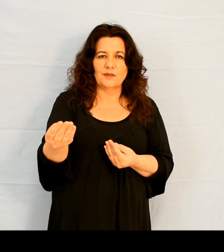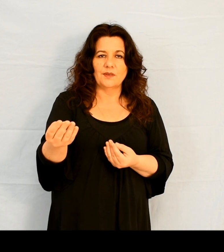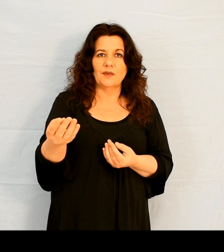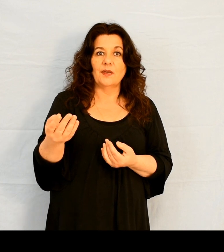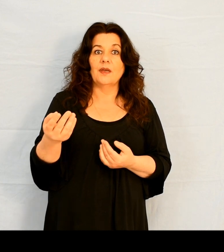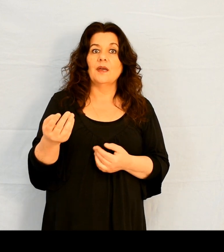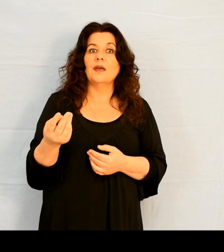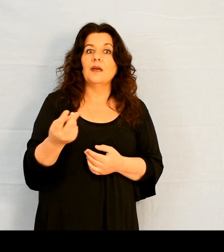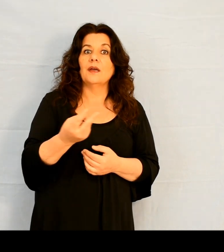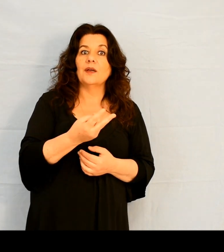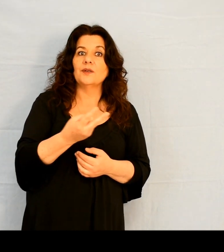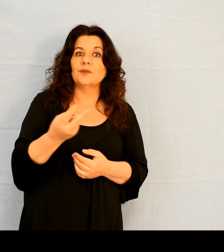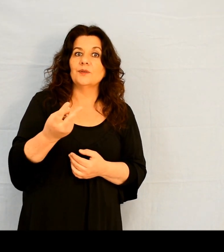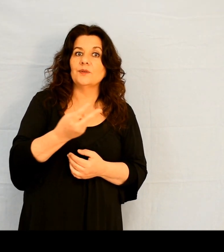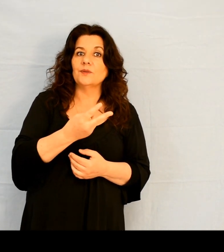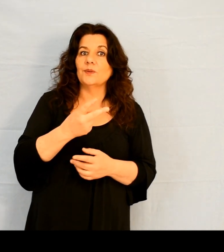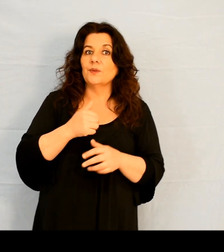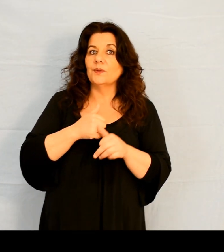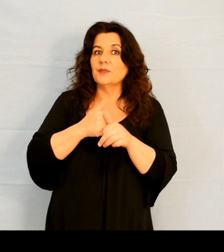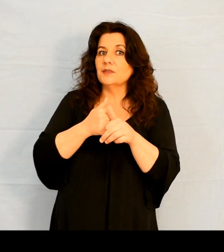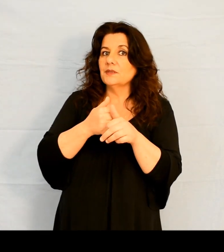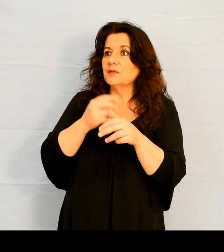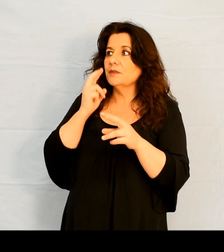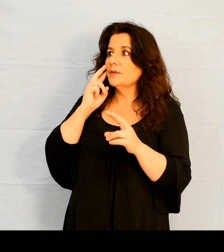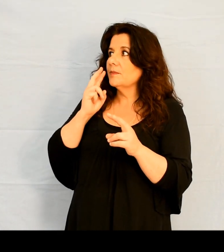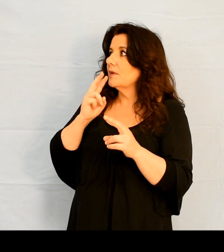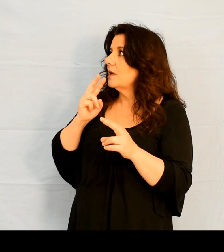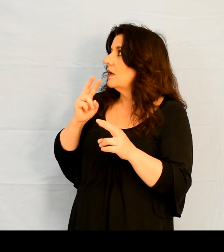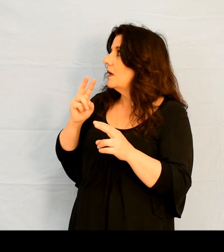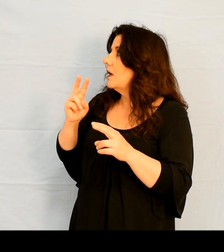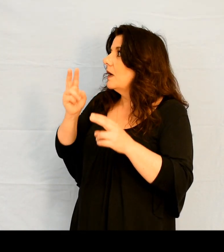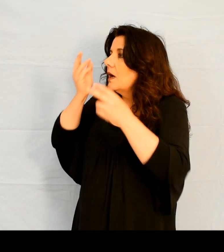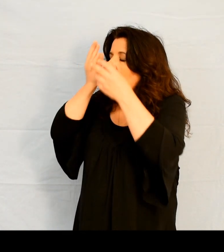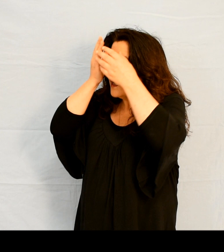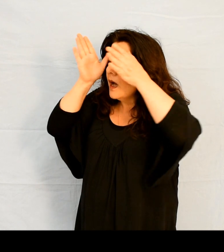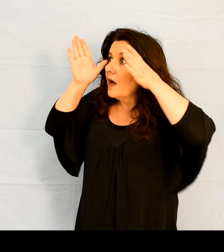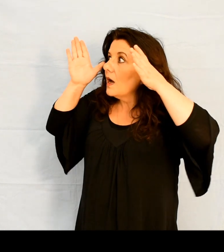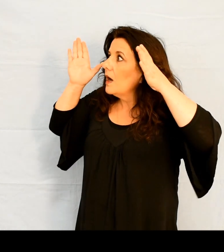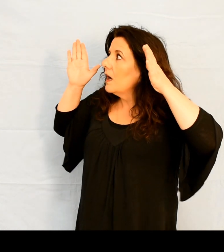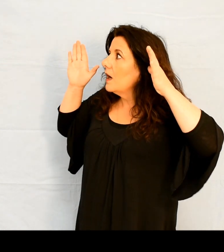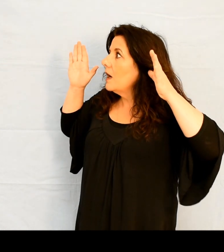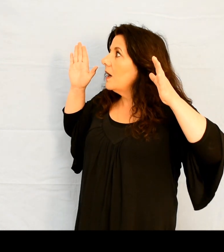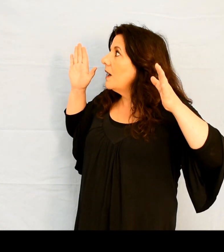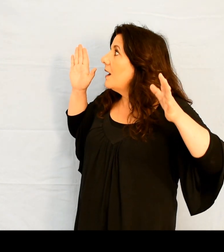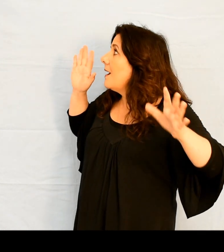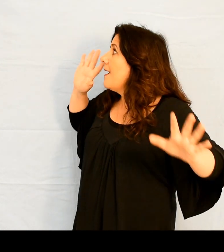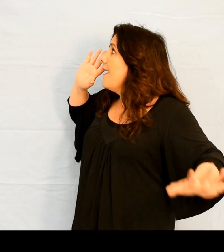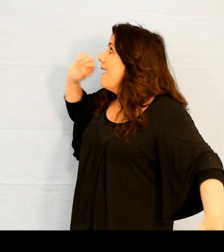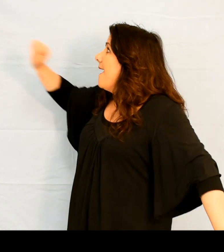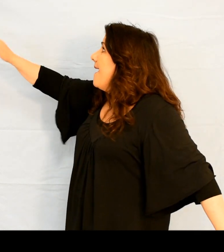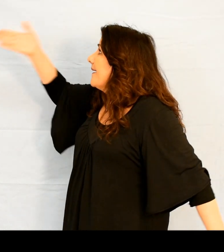Alors leurs yeux s'ouvrirent et ils le reconnurent, mais il disparut à leur regard.